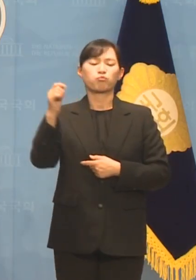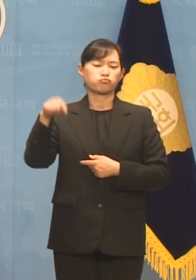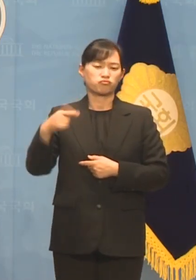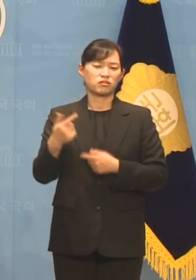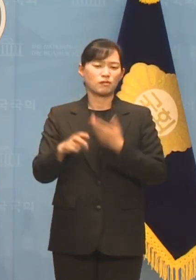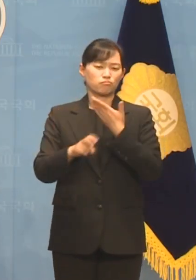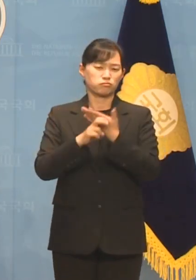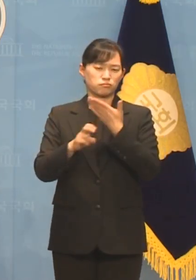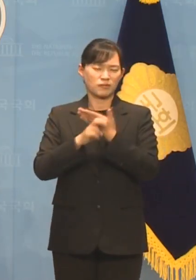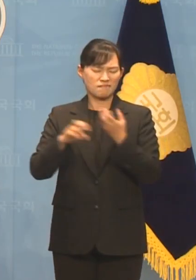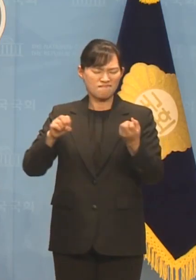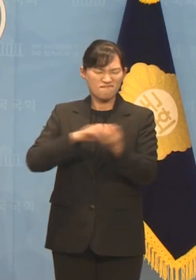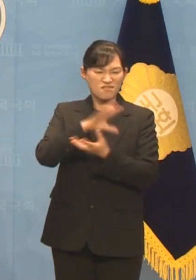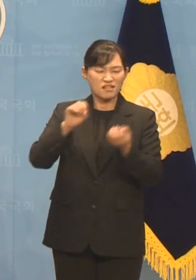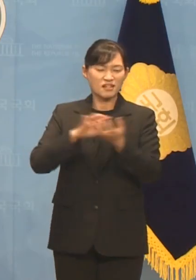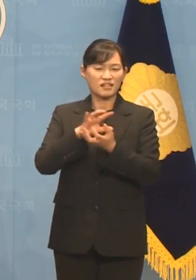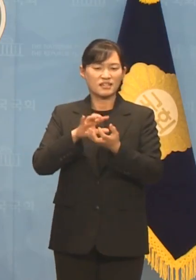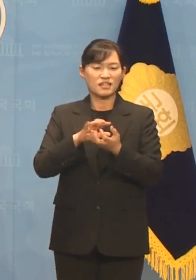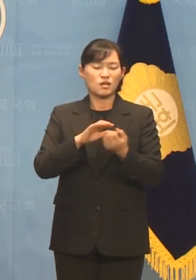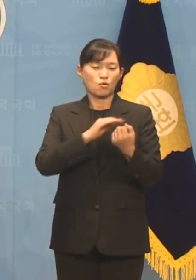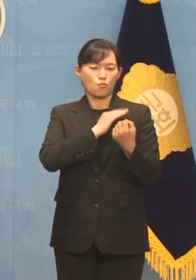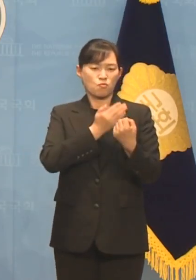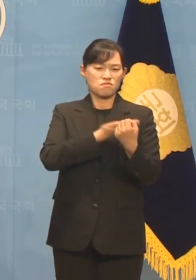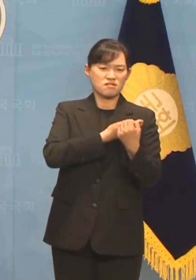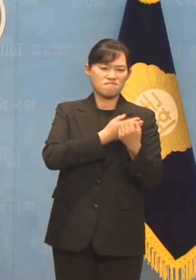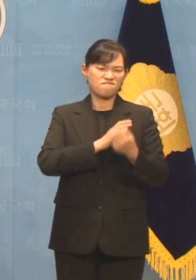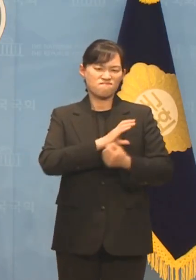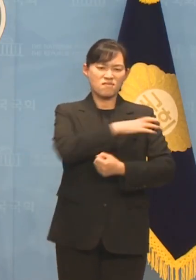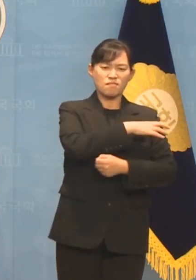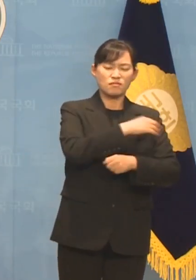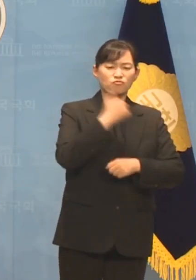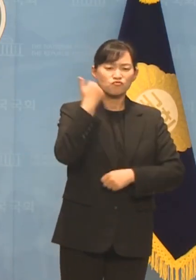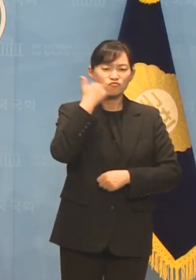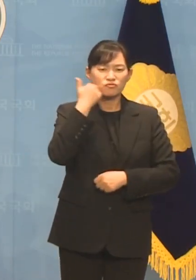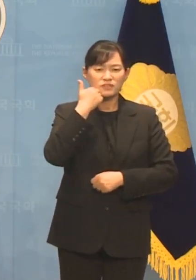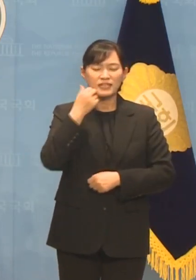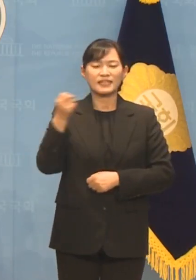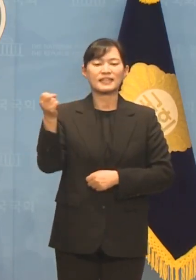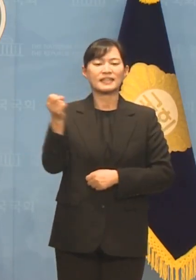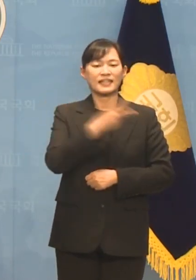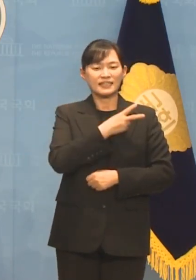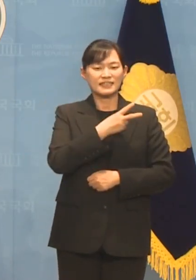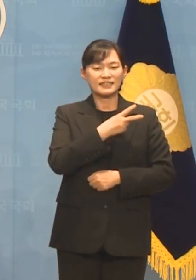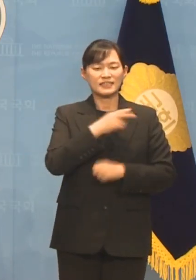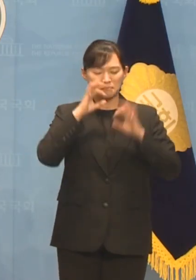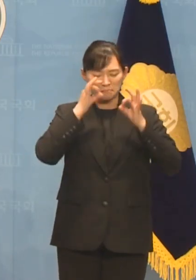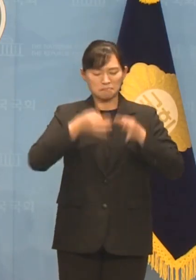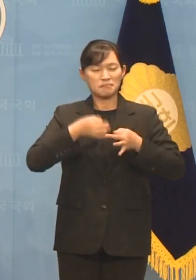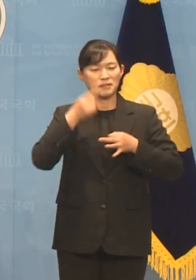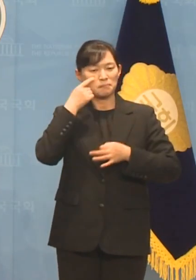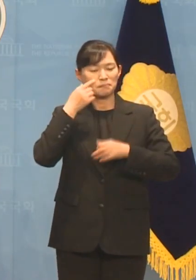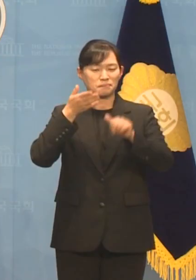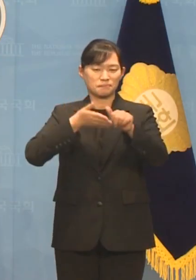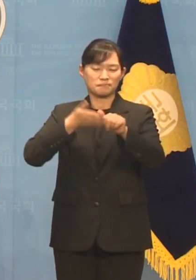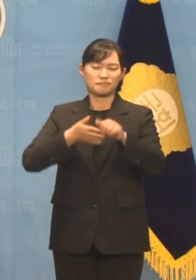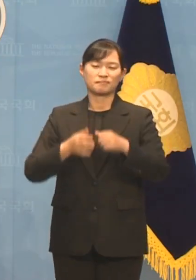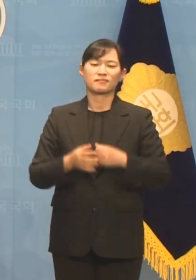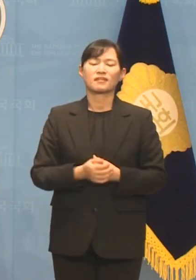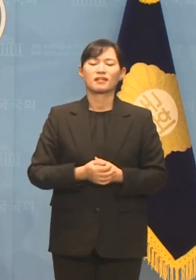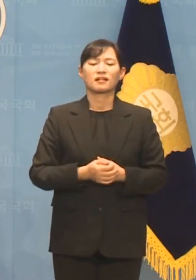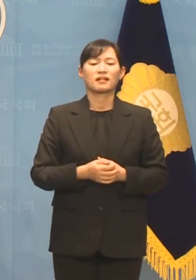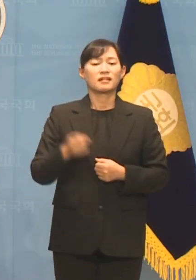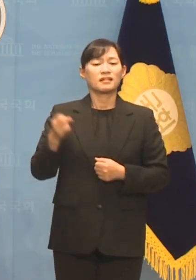개헌, 내란 등 무소불위의 권력을 남용한 세력이 누구인지 다시 한번 돌아보시기 바랍니다.